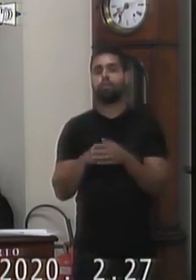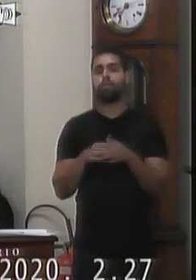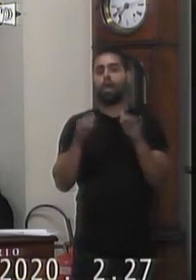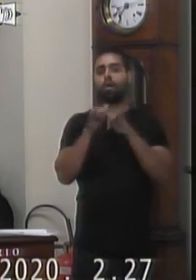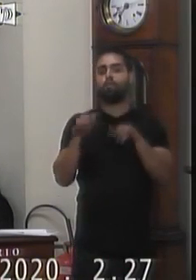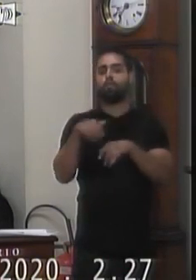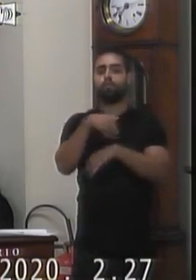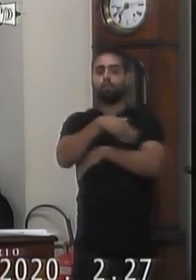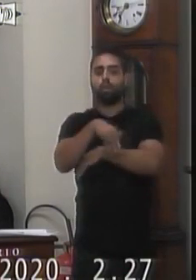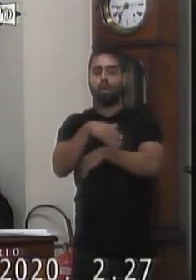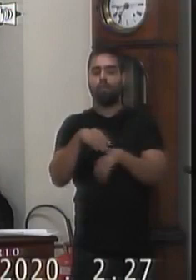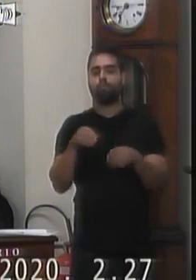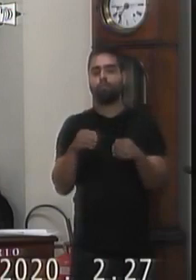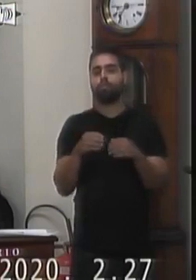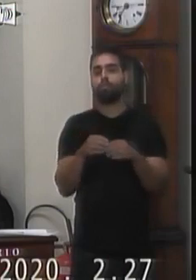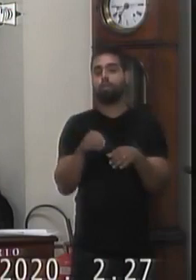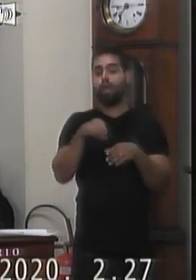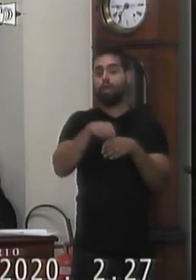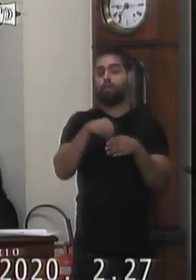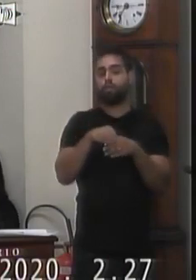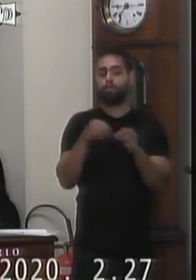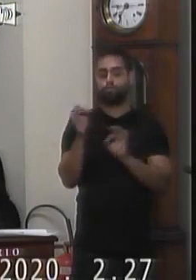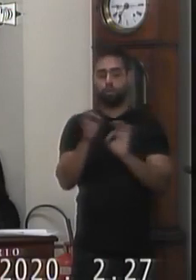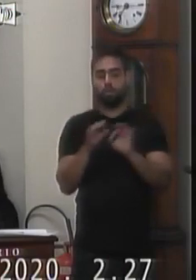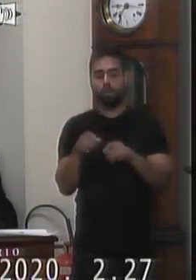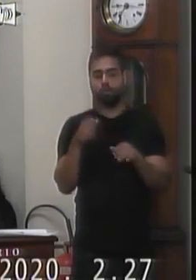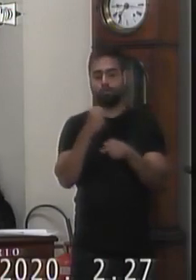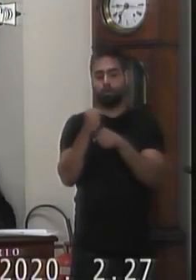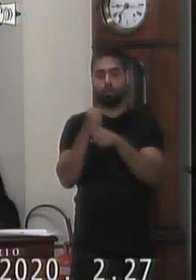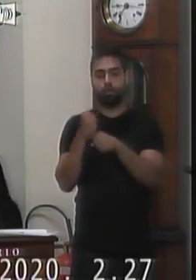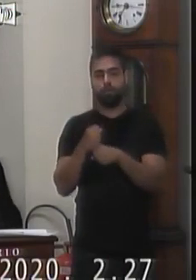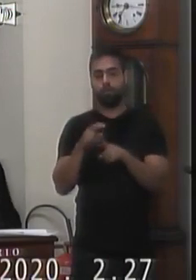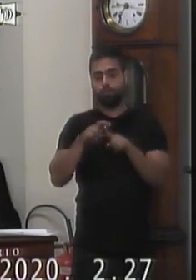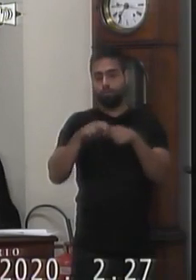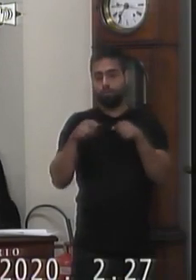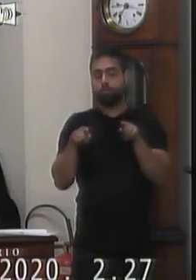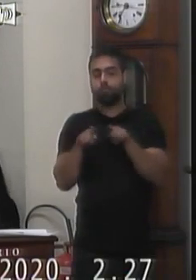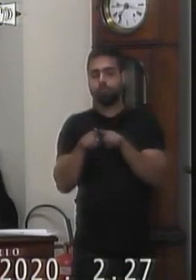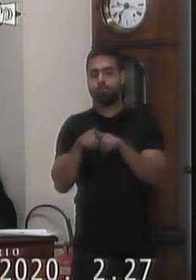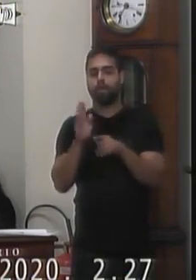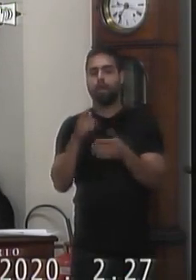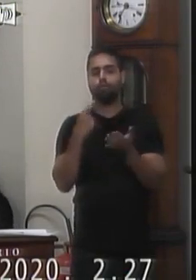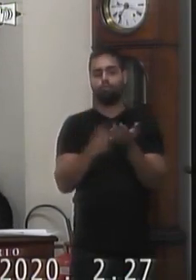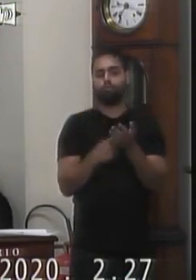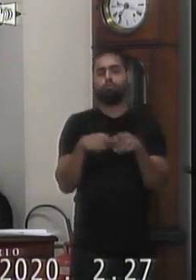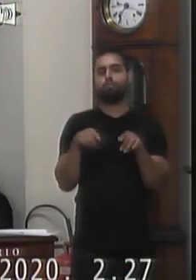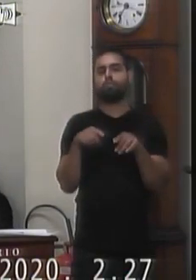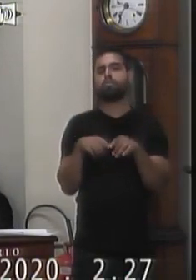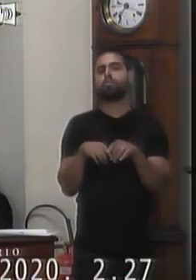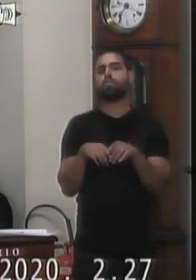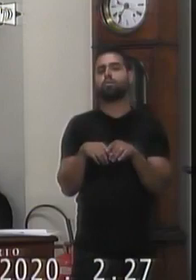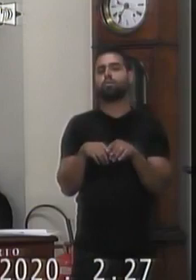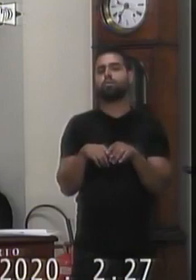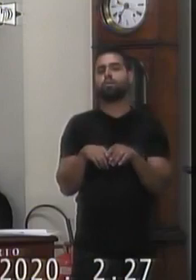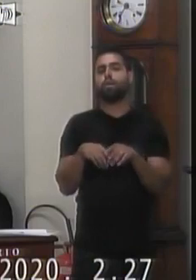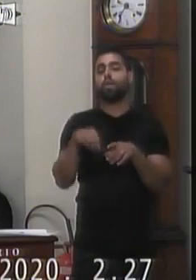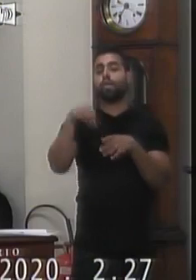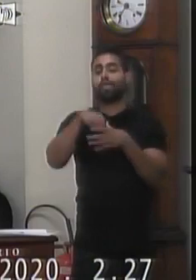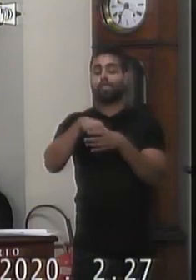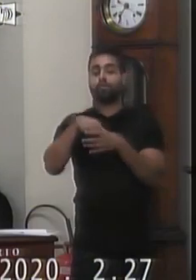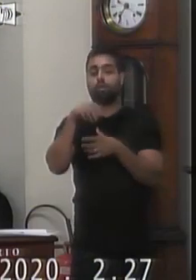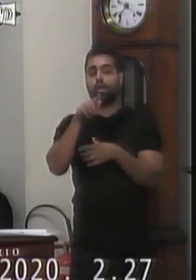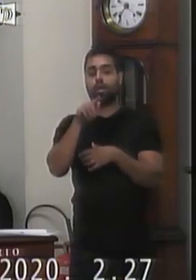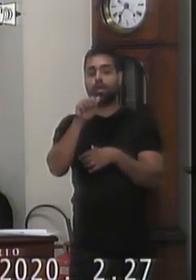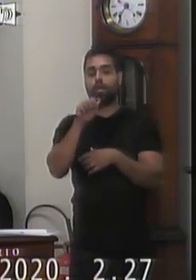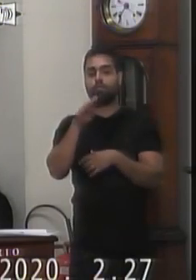que a referida rua estaria dentro do cronograma de obras. Assim, conforme o compromisso firmado dentro do gabinete,